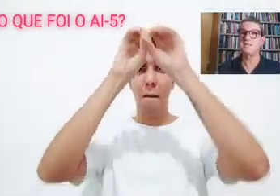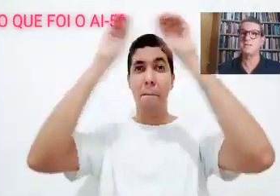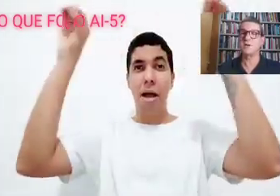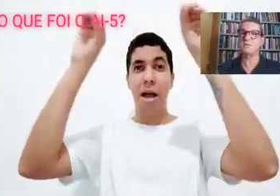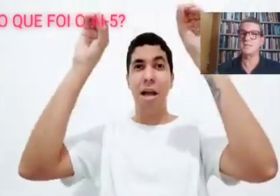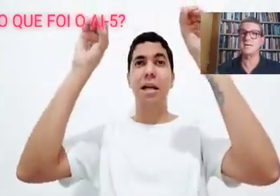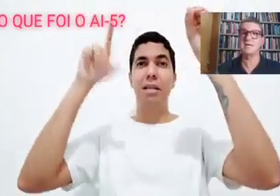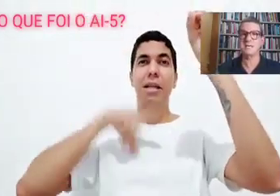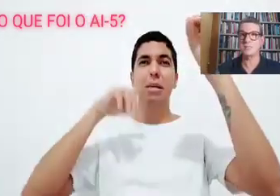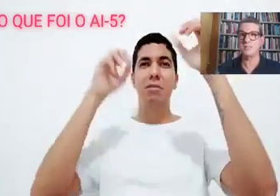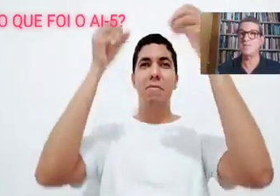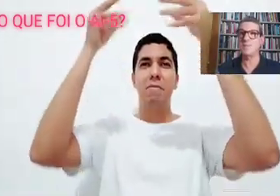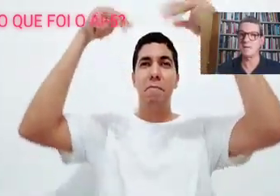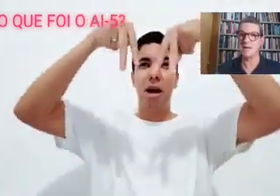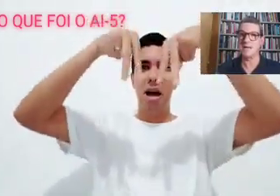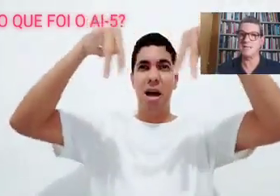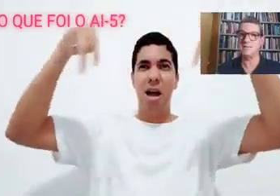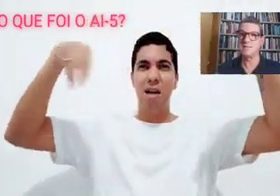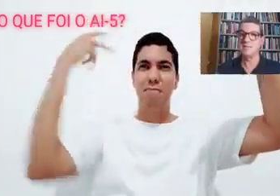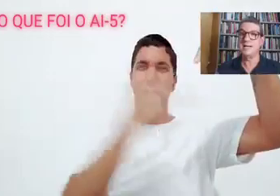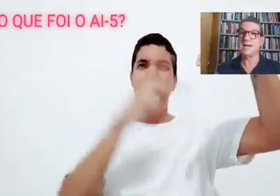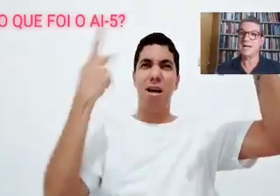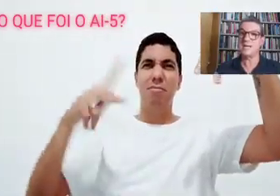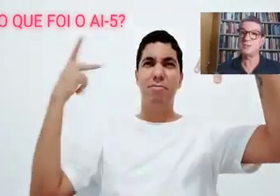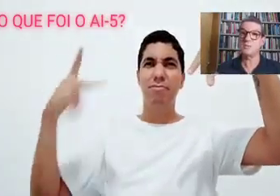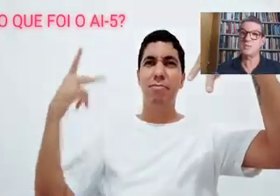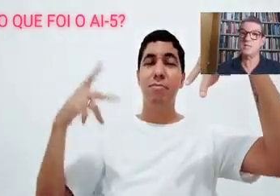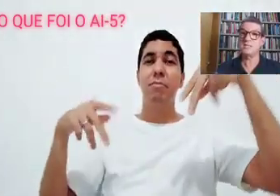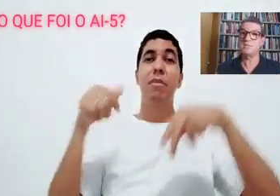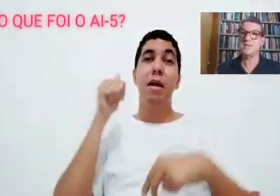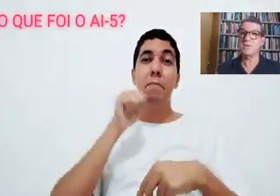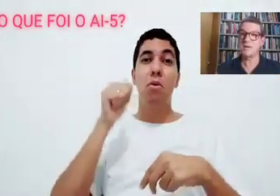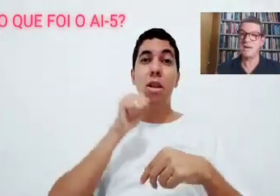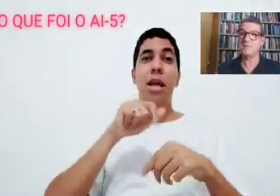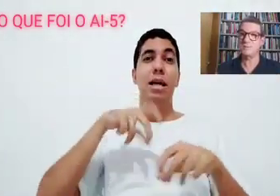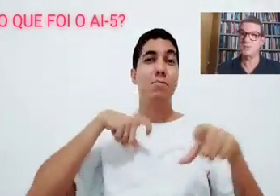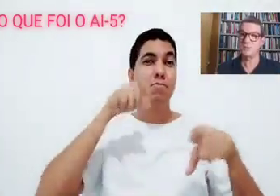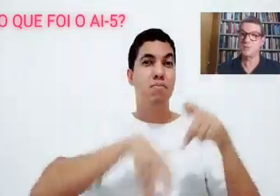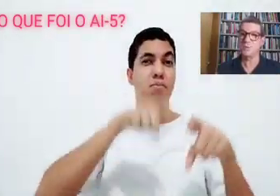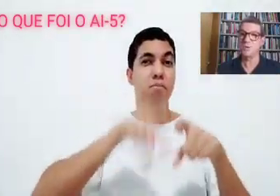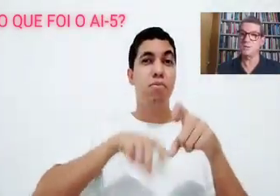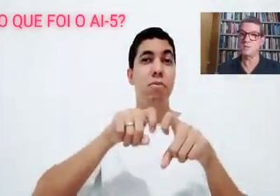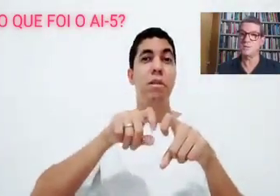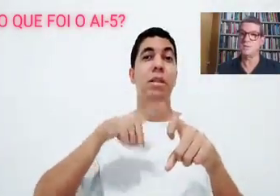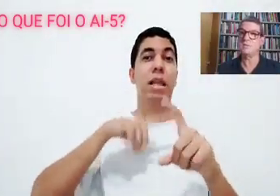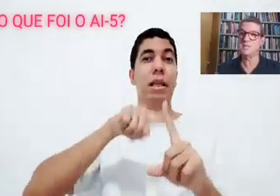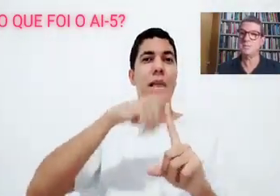eram penduradas em pau de arara e tomavam pancadas. Há casos de mulheres que ficaram grávidas dos